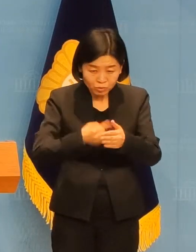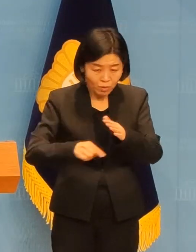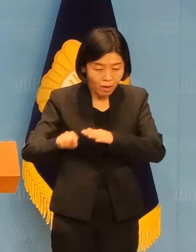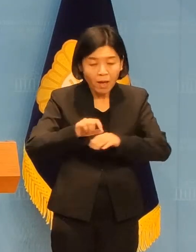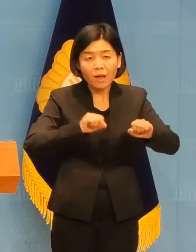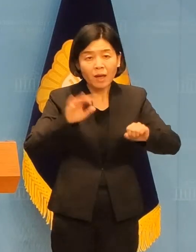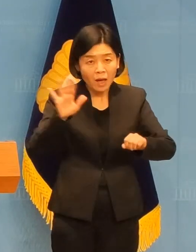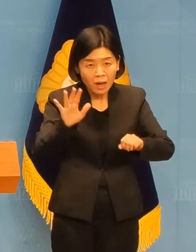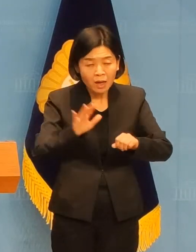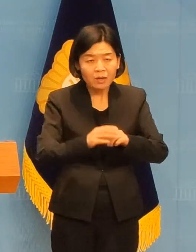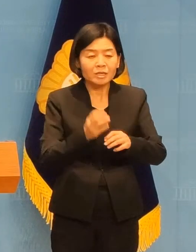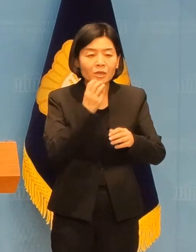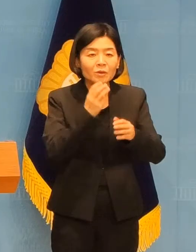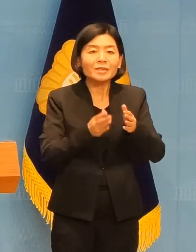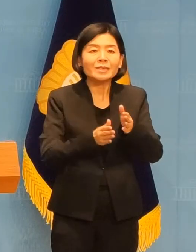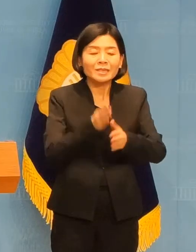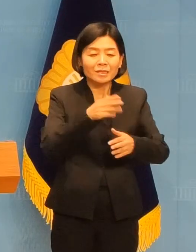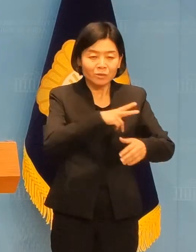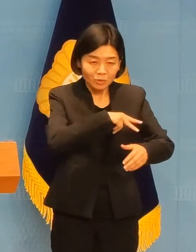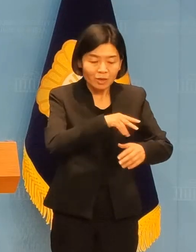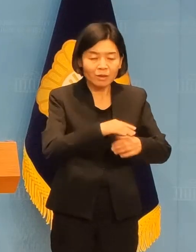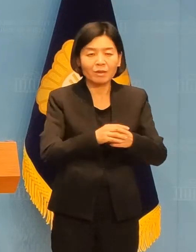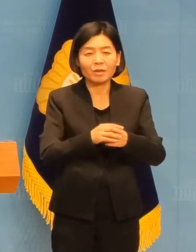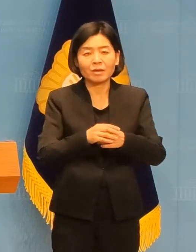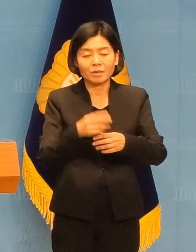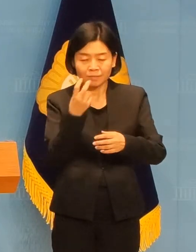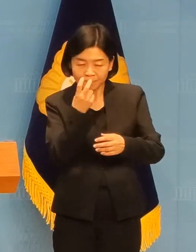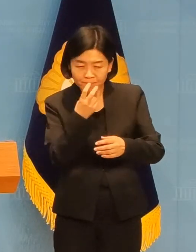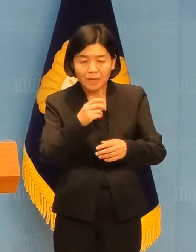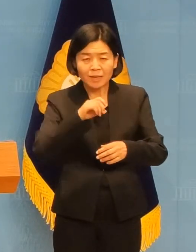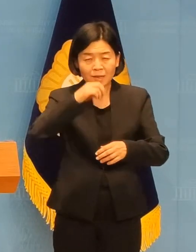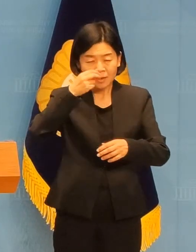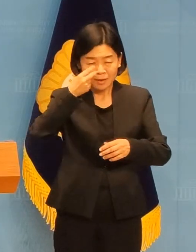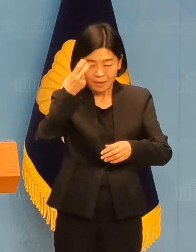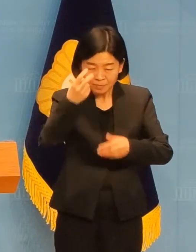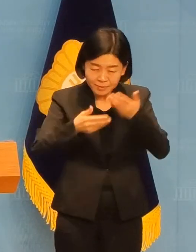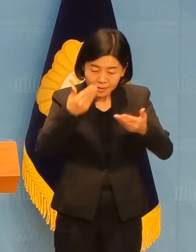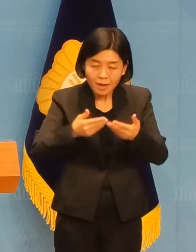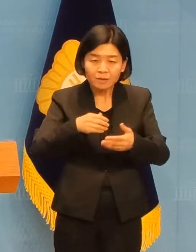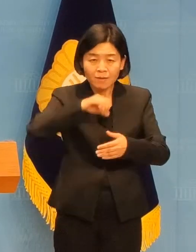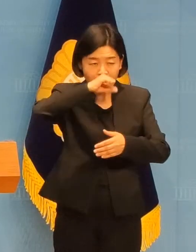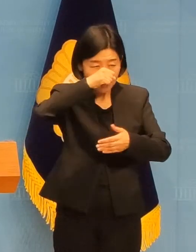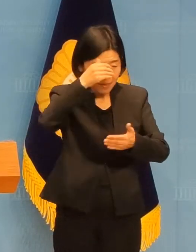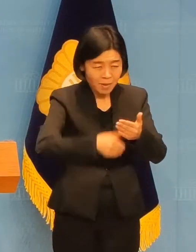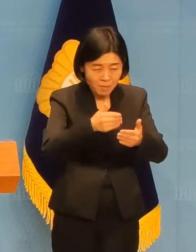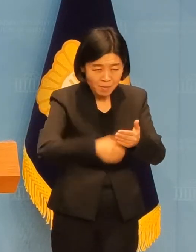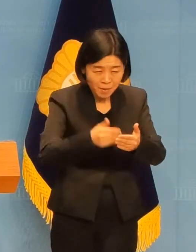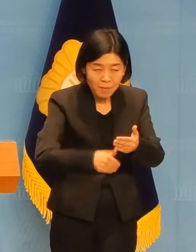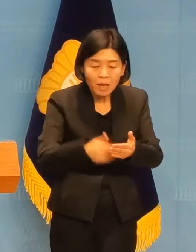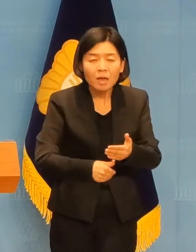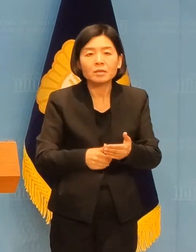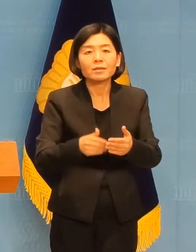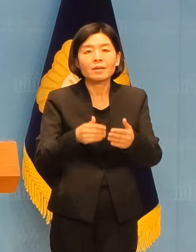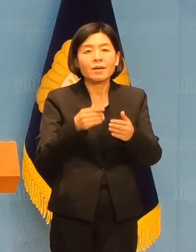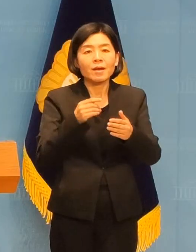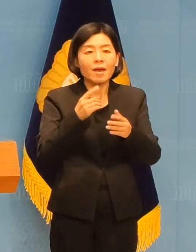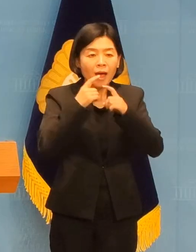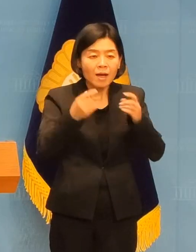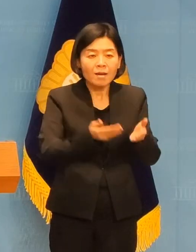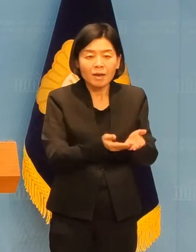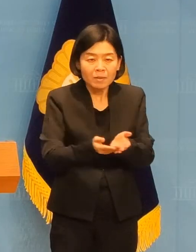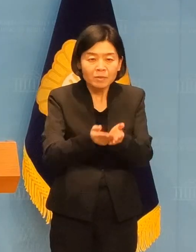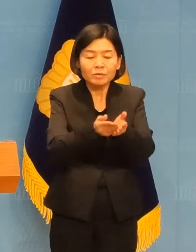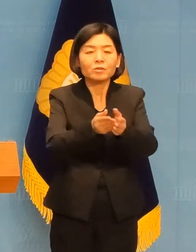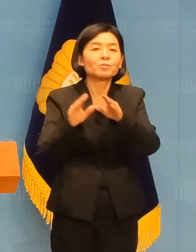서울시 의회가 점검과 감사, 예산 삭감 등 강력한 조치로 한강버스 운행을 즉시 멈춰야